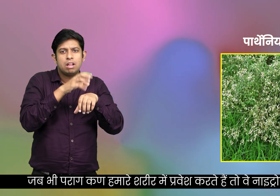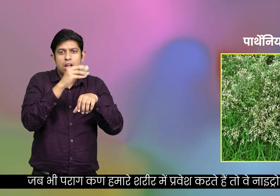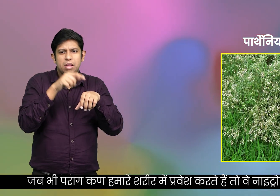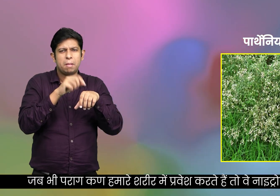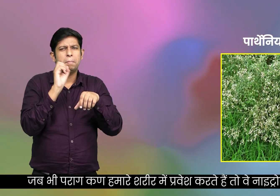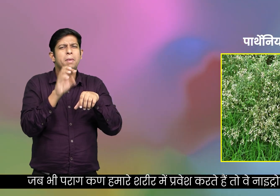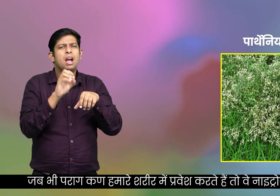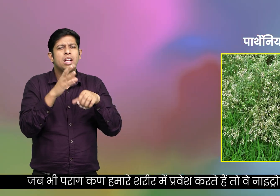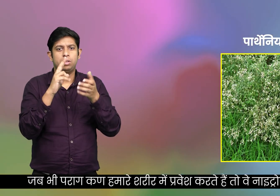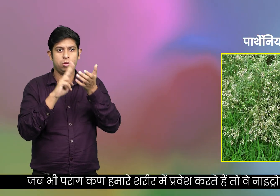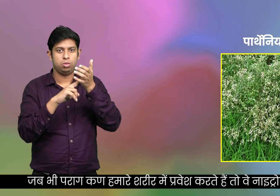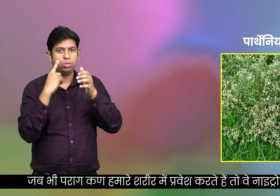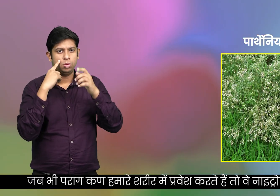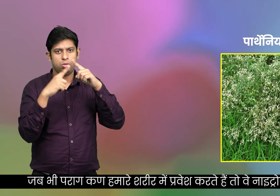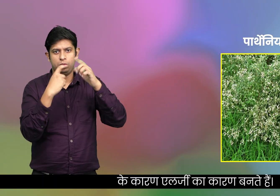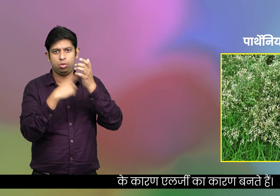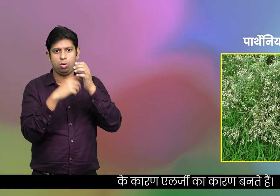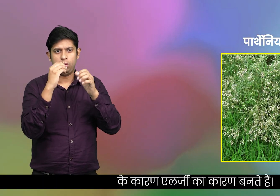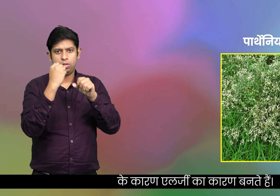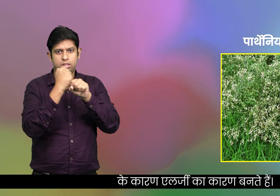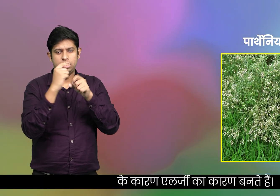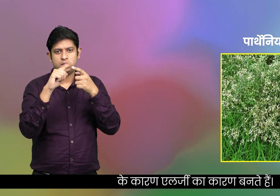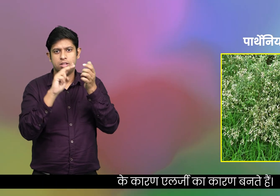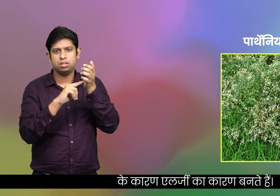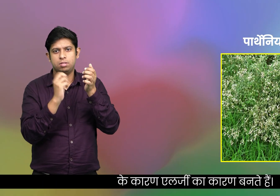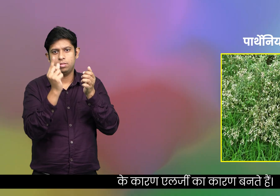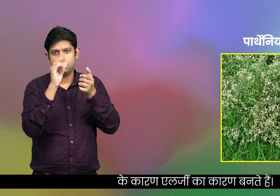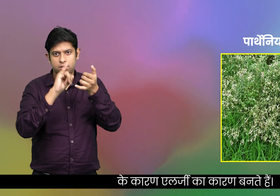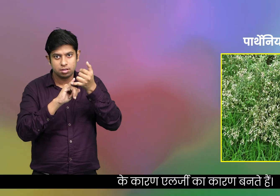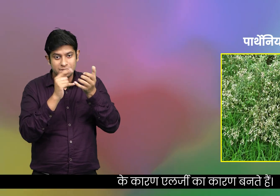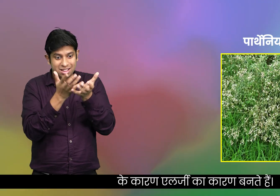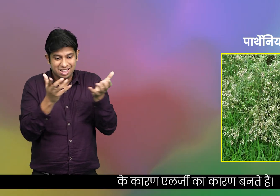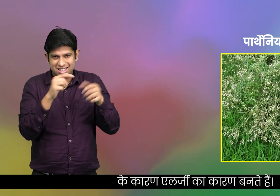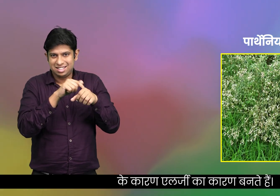पदार्थों की उपस्थिति के कारण एलर्जी का कारण